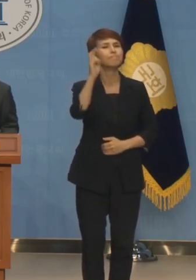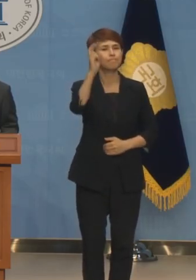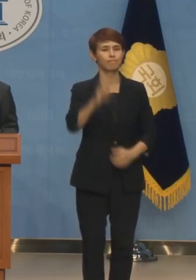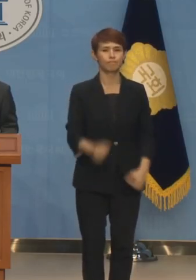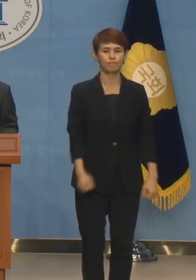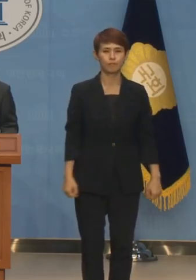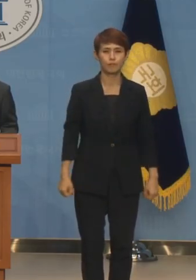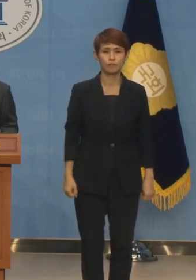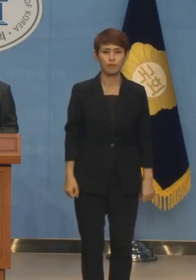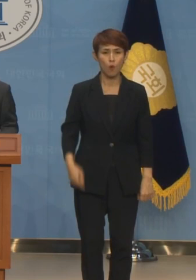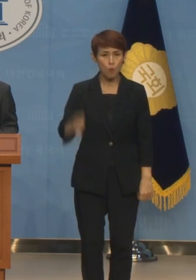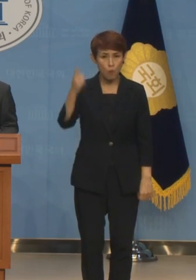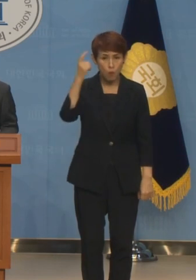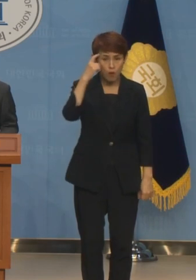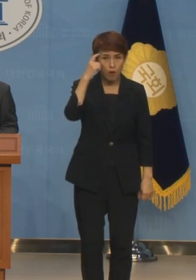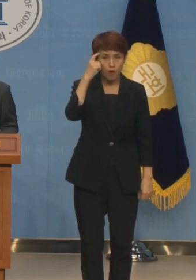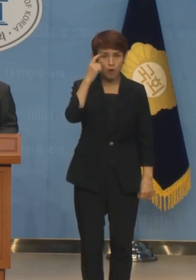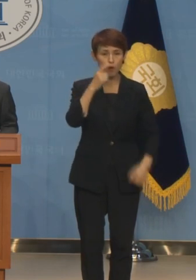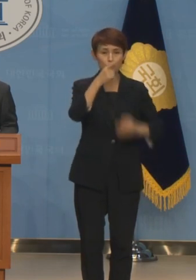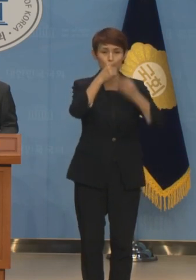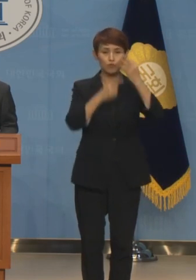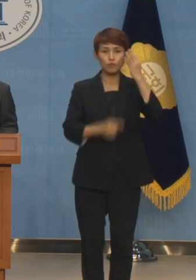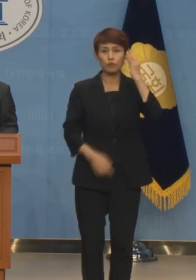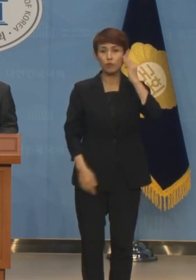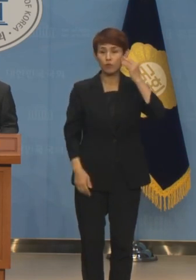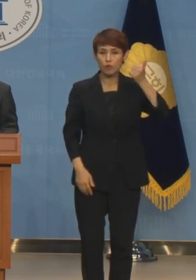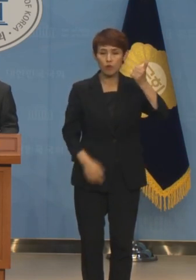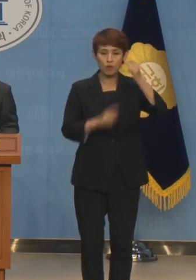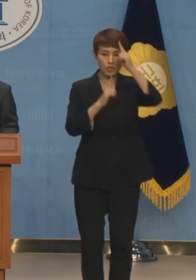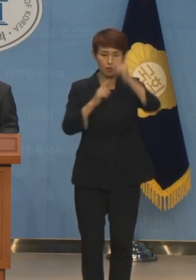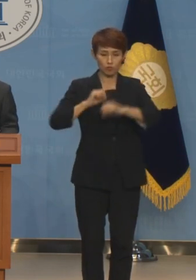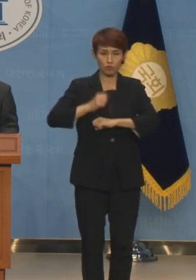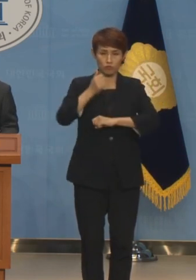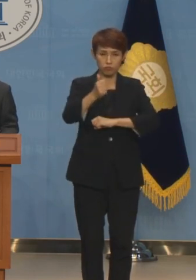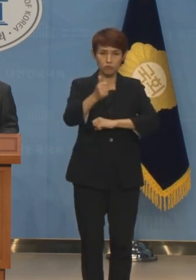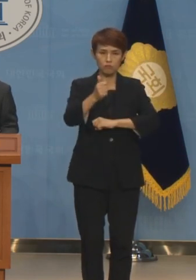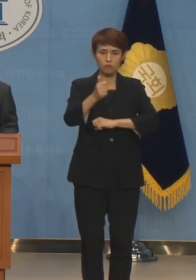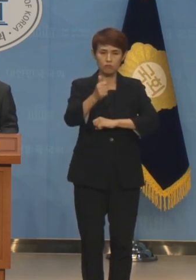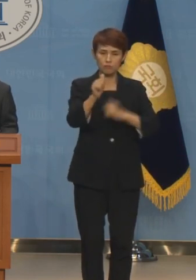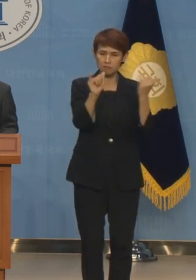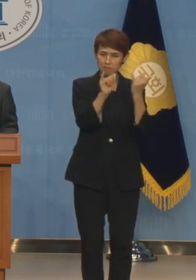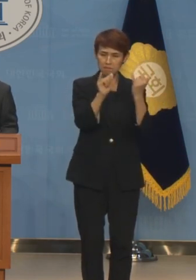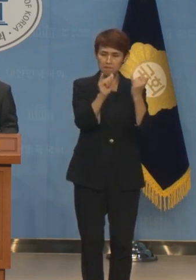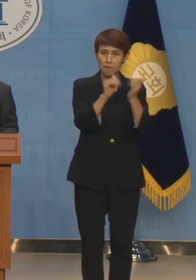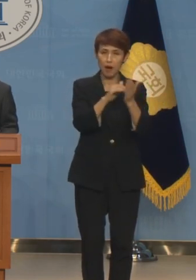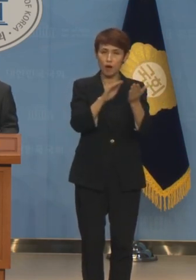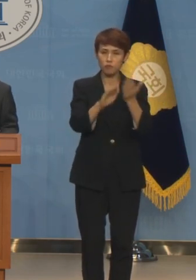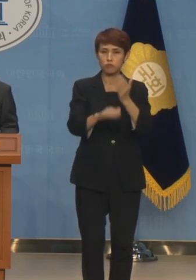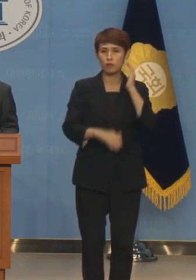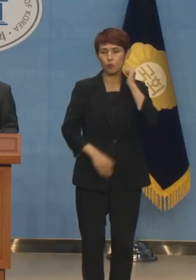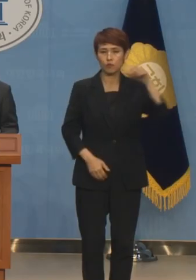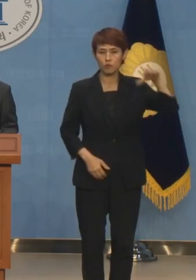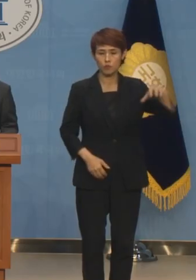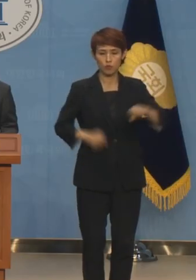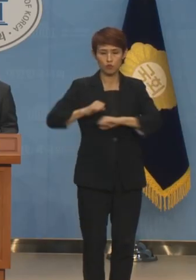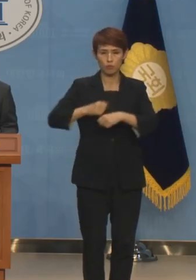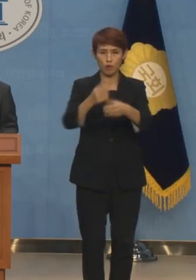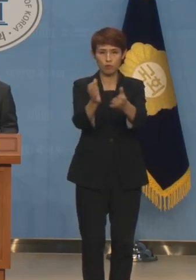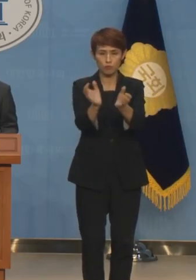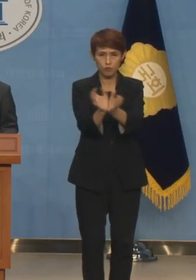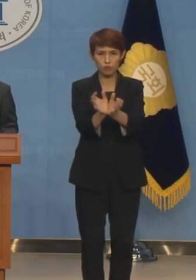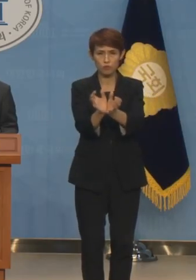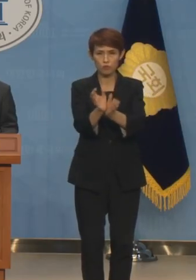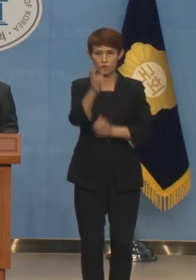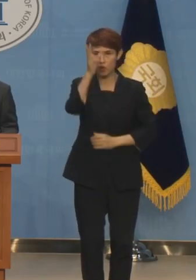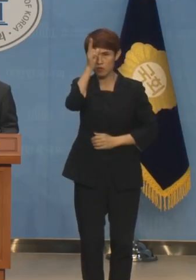보입니다. 왜 윤석열, 이종섭 통화 뒤 대통령실과 국방부, 군과